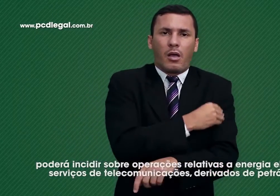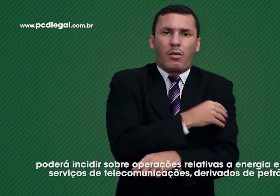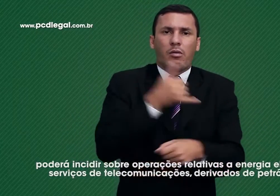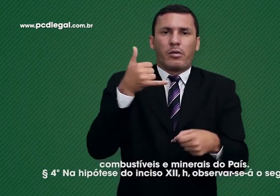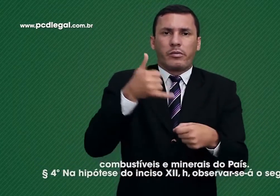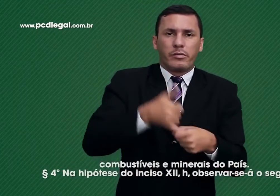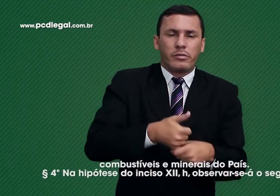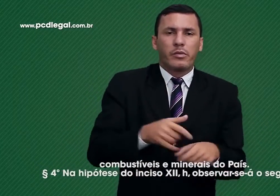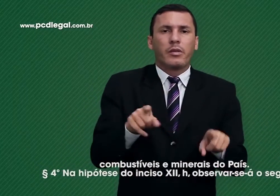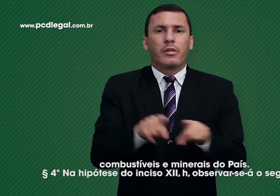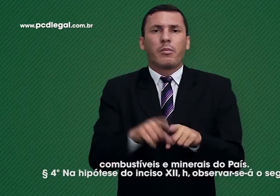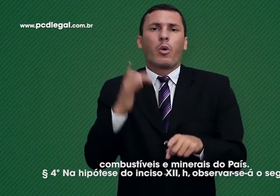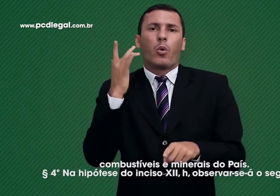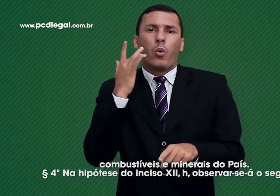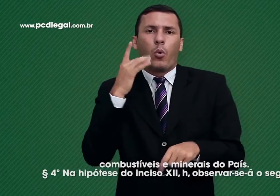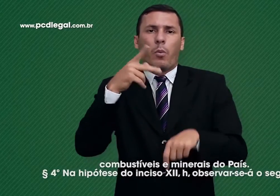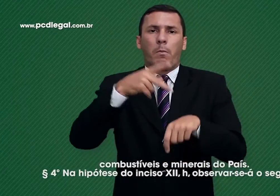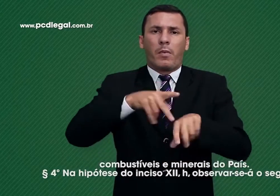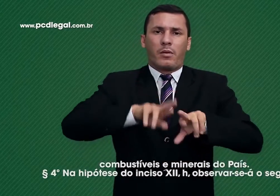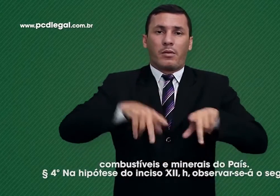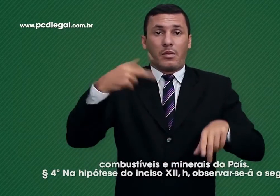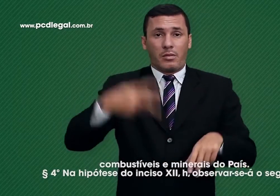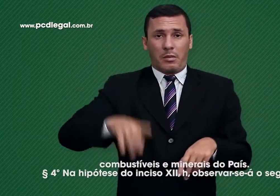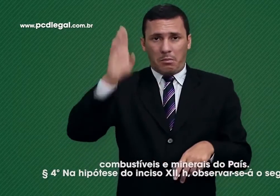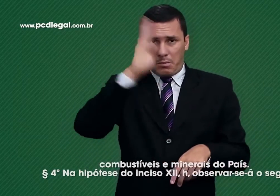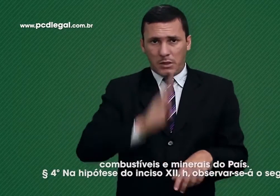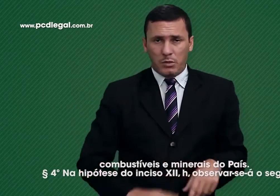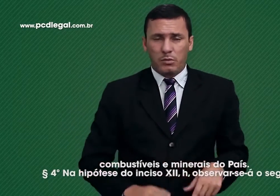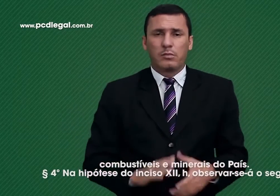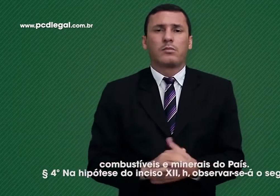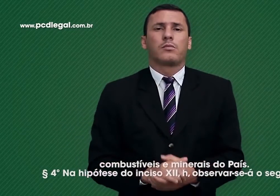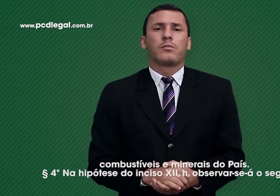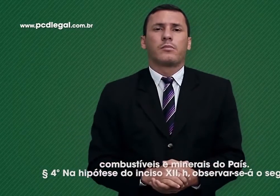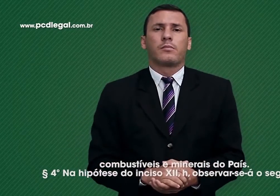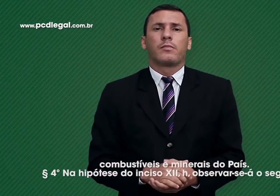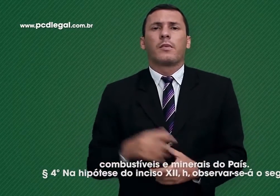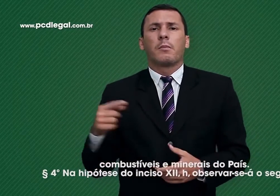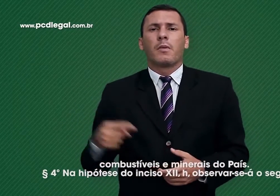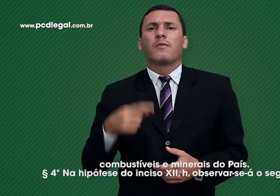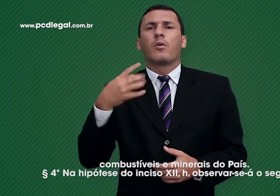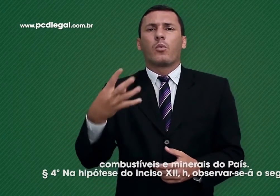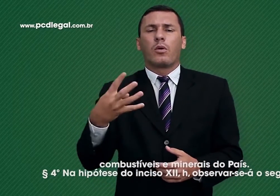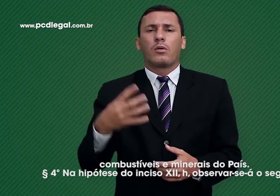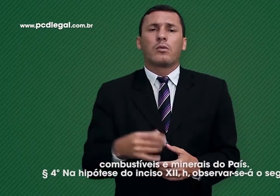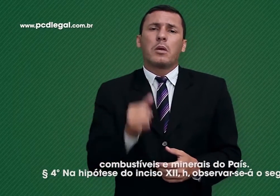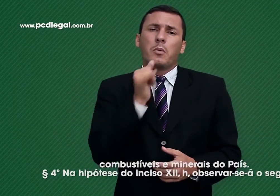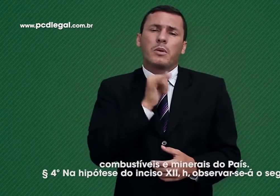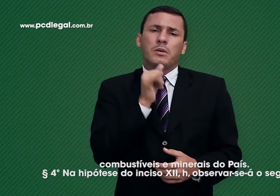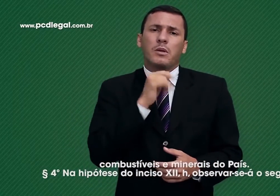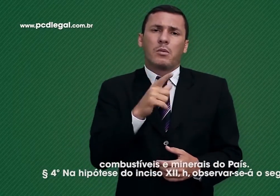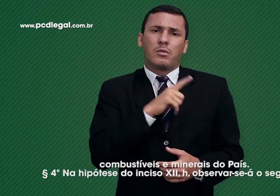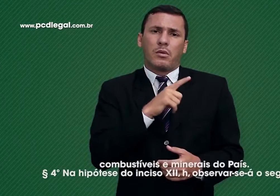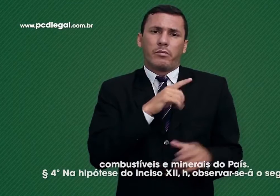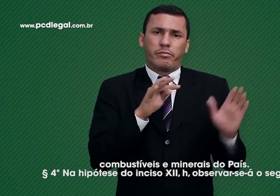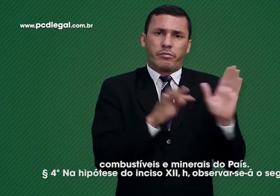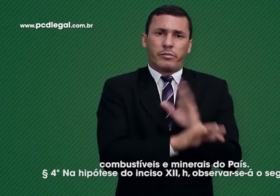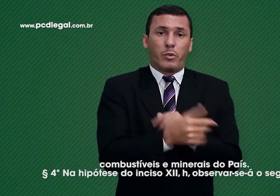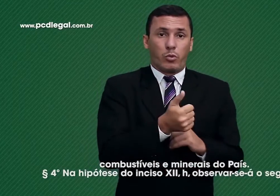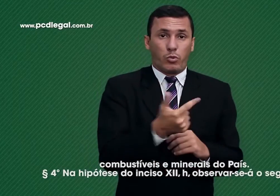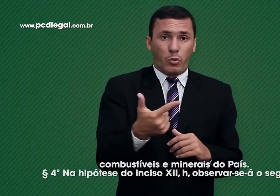de petróleo, combustíveis e minerais do país. Parágrafo 4º. Na hipótese do